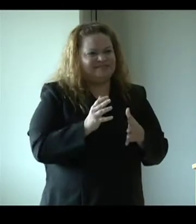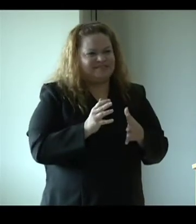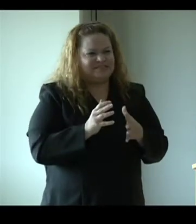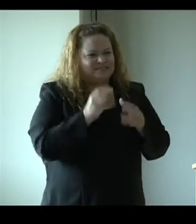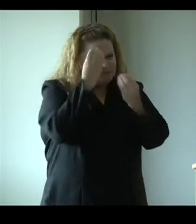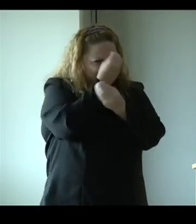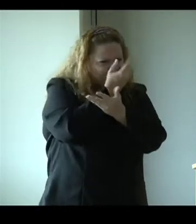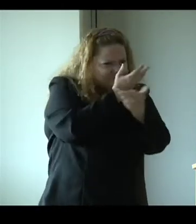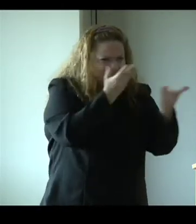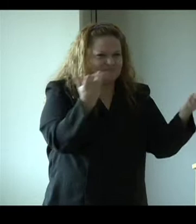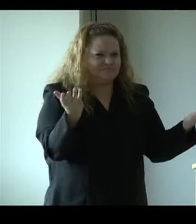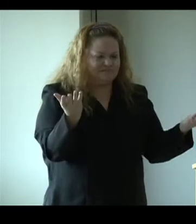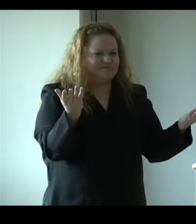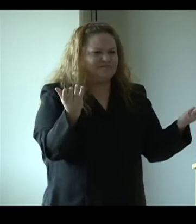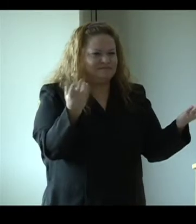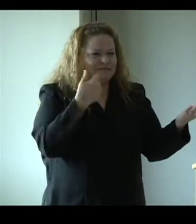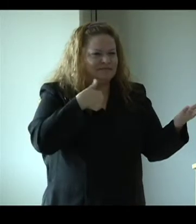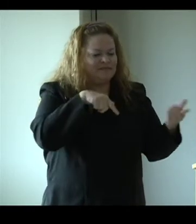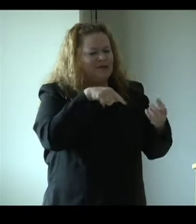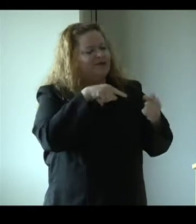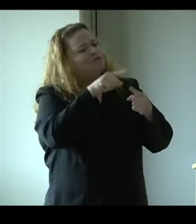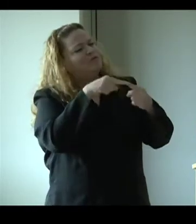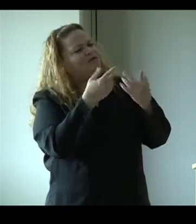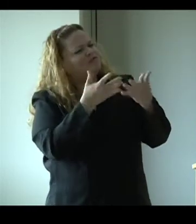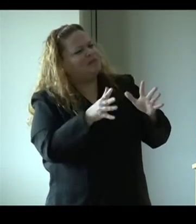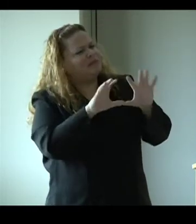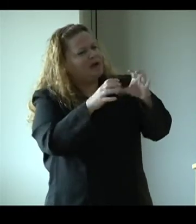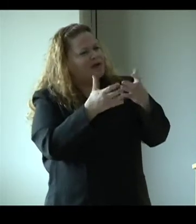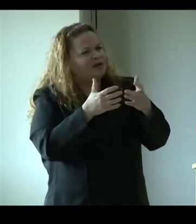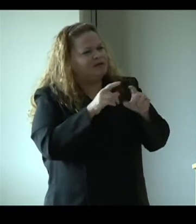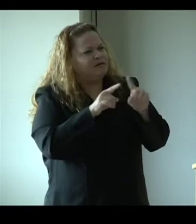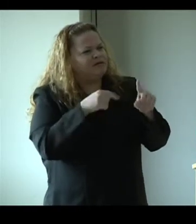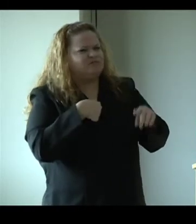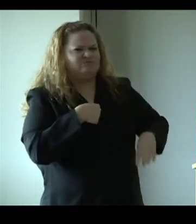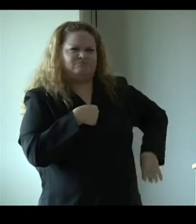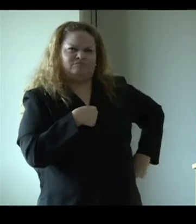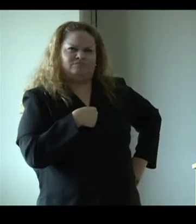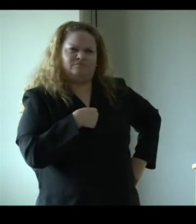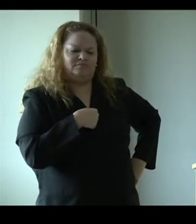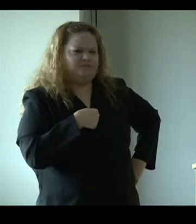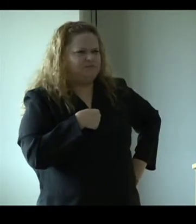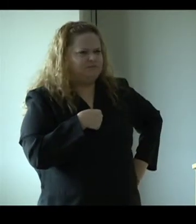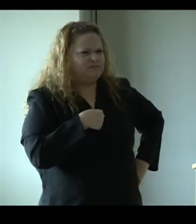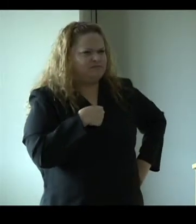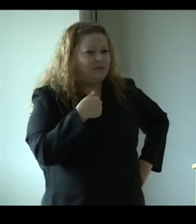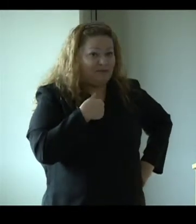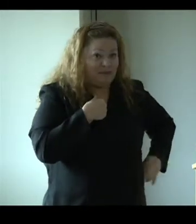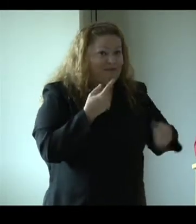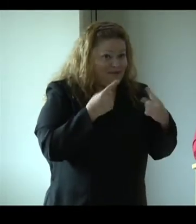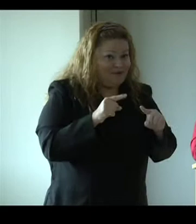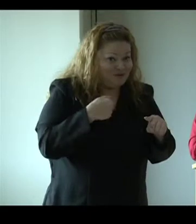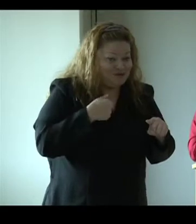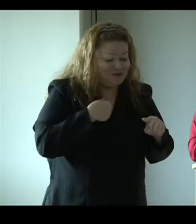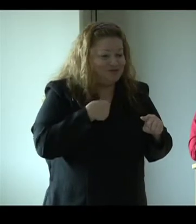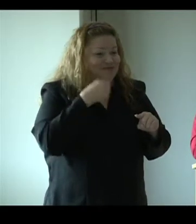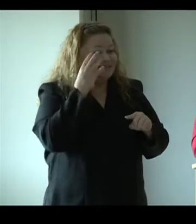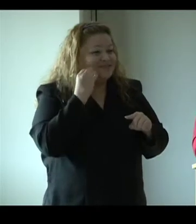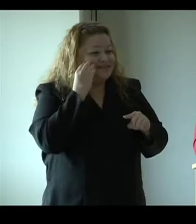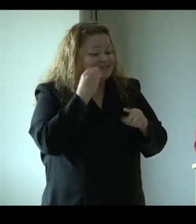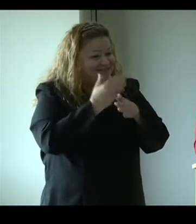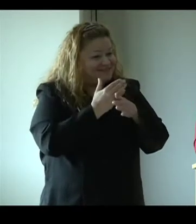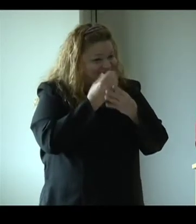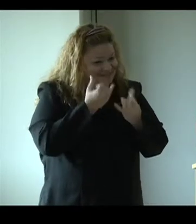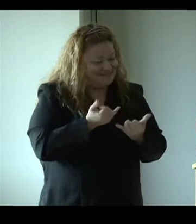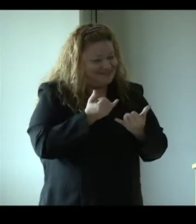les da información que cuando termina la clase tú dices pero pero a mí me pasó Yo por eso lo puedo decir